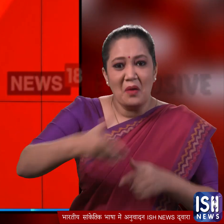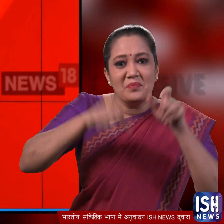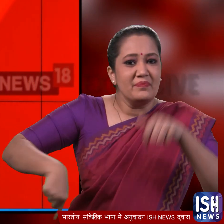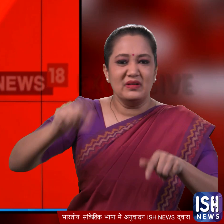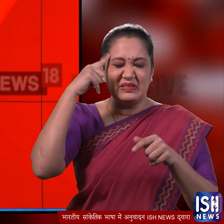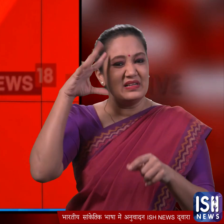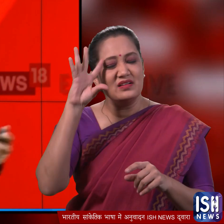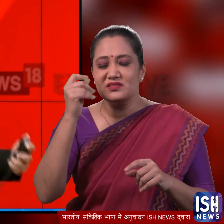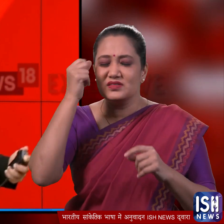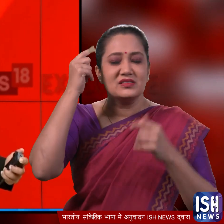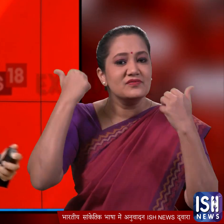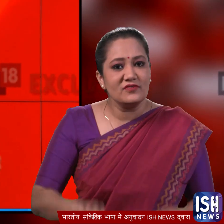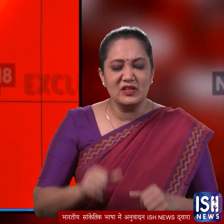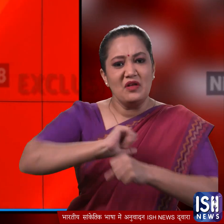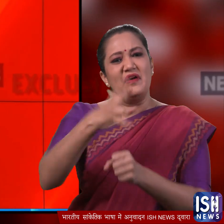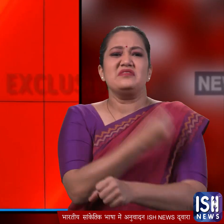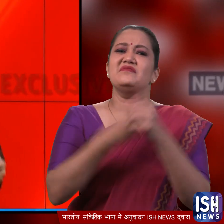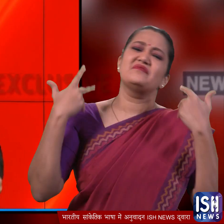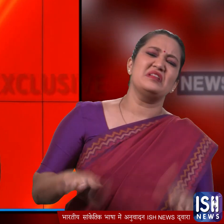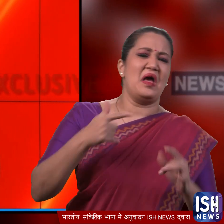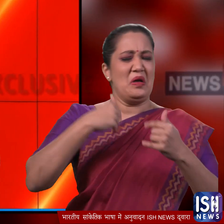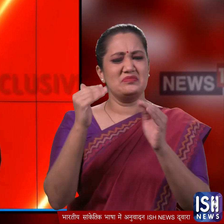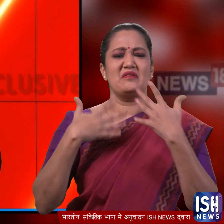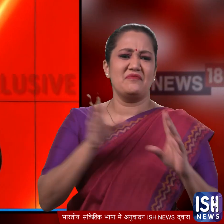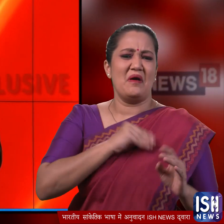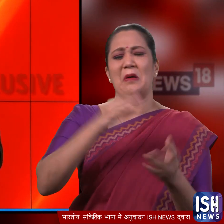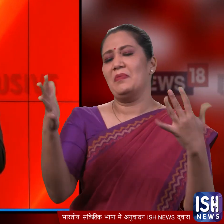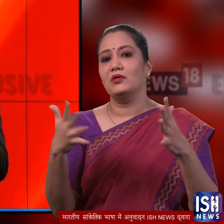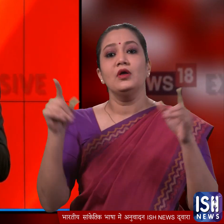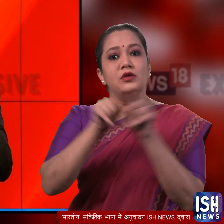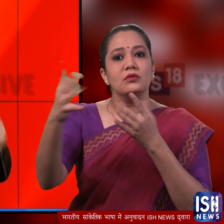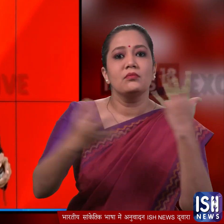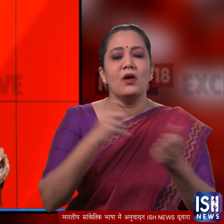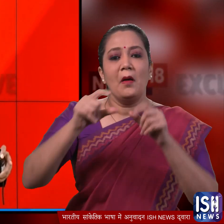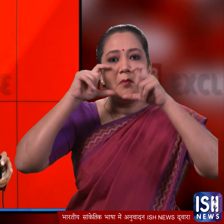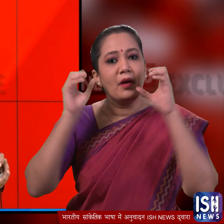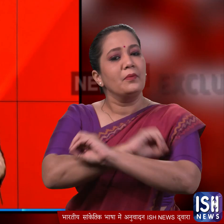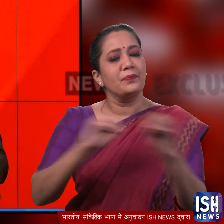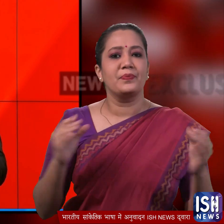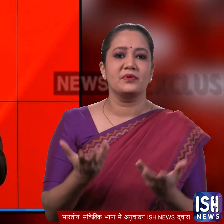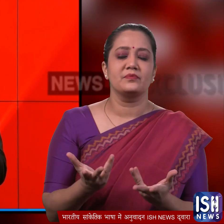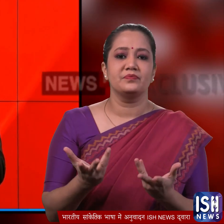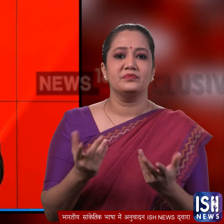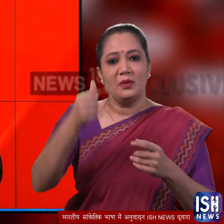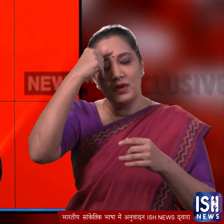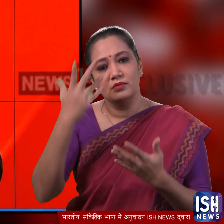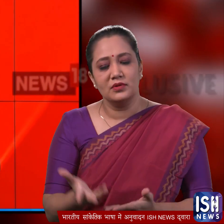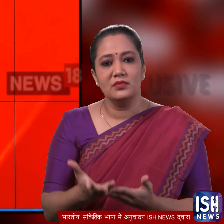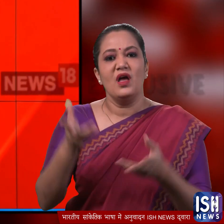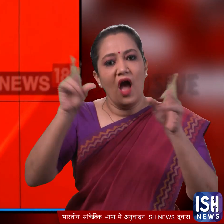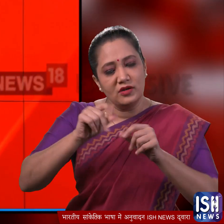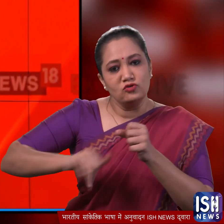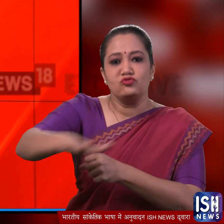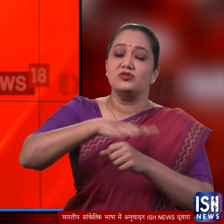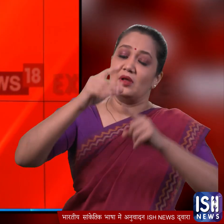दिमाग में फितूर सवार है कि वैक्सीन लग चुकी है तो महामारी से क्या डरना। और यही सोच बाजार में बिना मास्क वालों की भीड़ के रूप में दिख रही है, जो